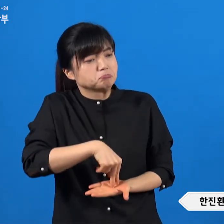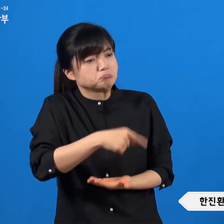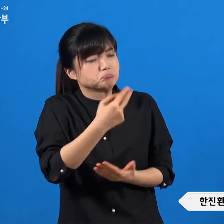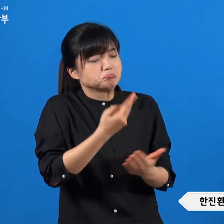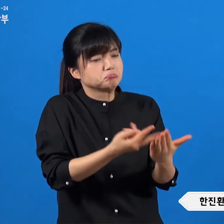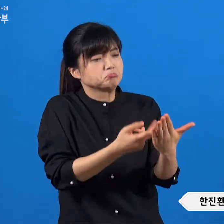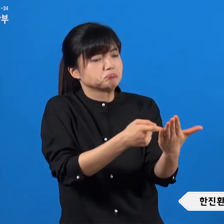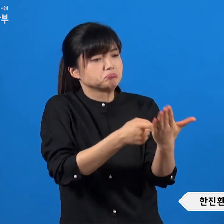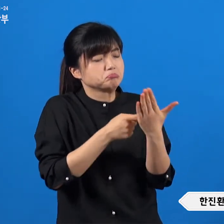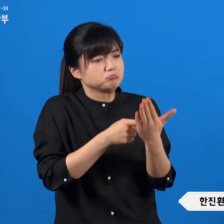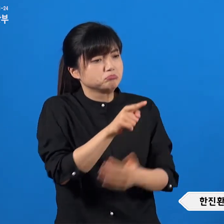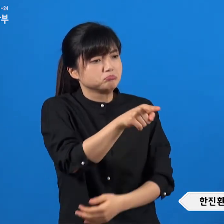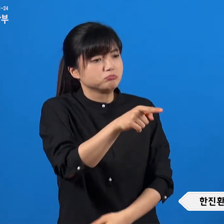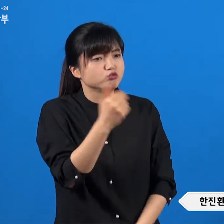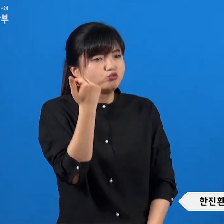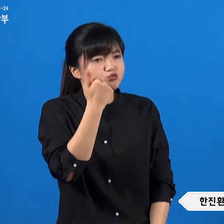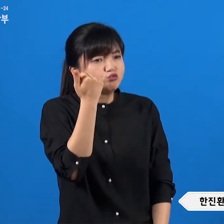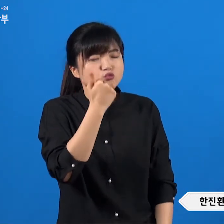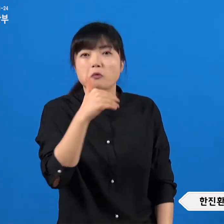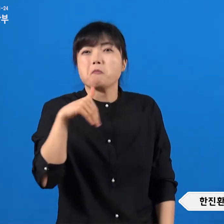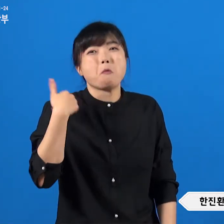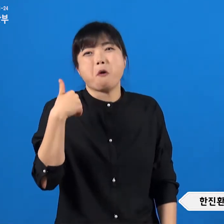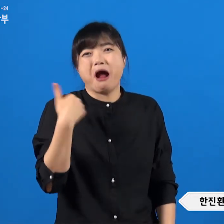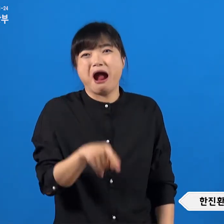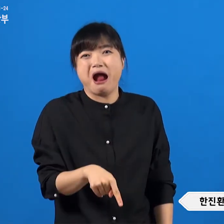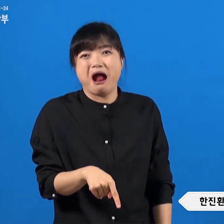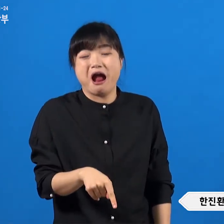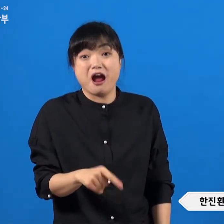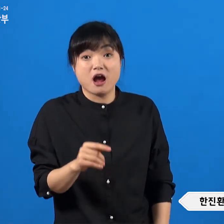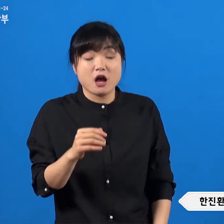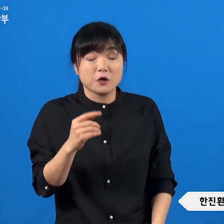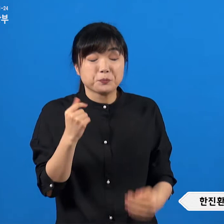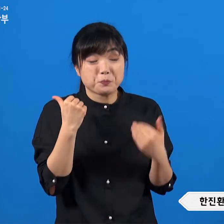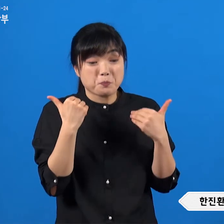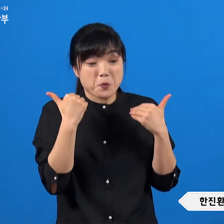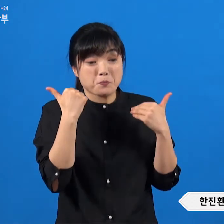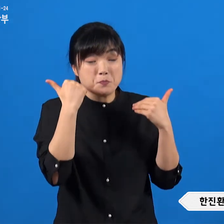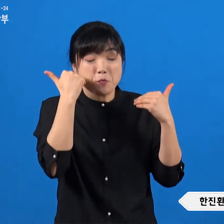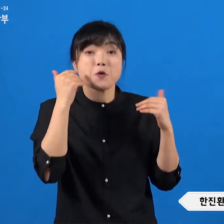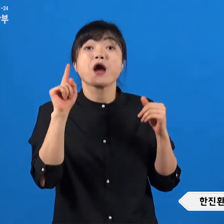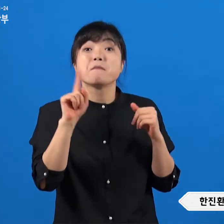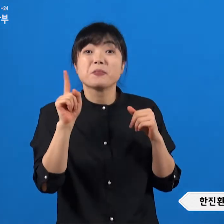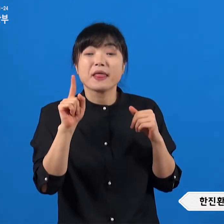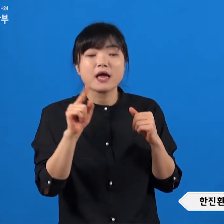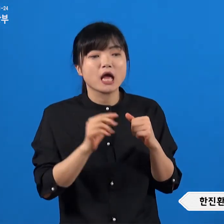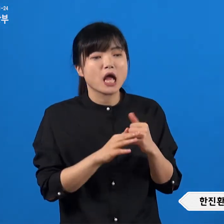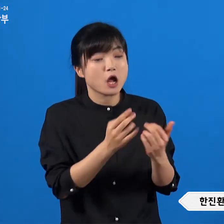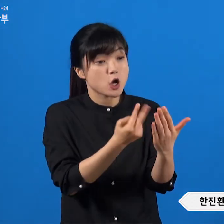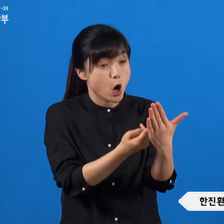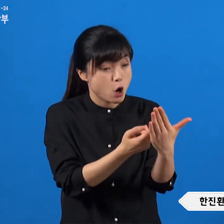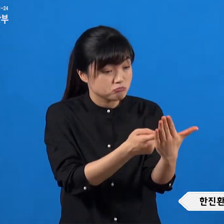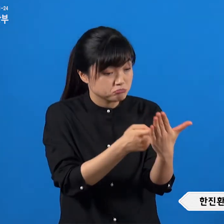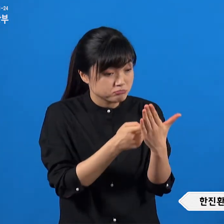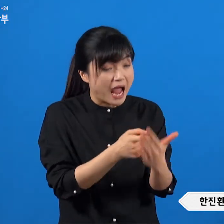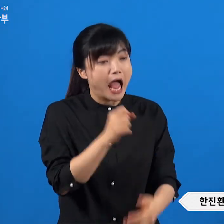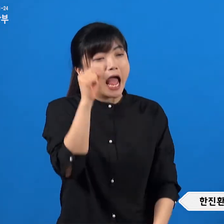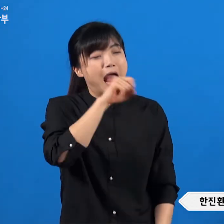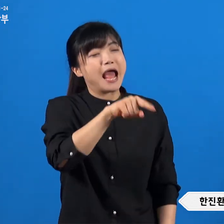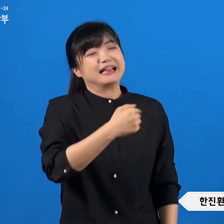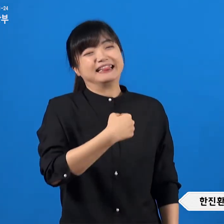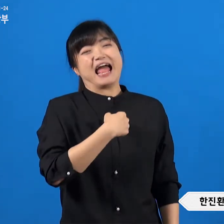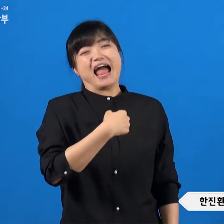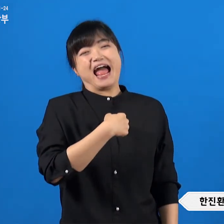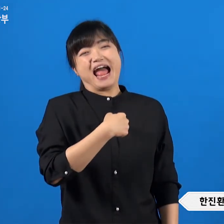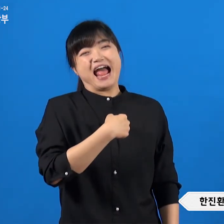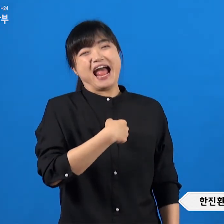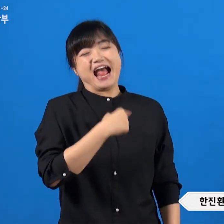사람이 자기라는 것을 모릅니다. 그런데 조금만 자라면 저게 나구나 하는 것을 깨닫는